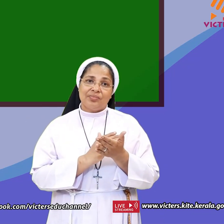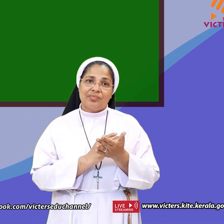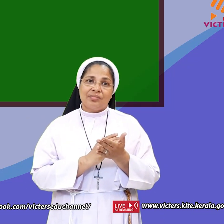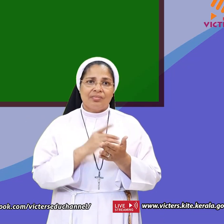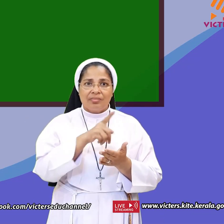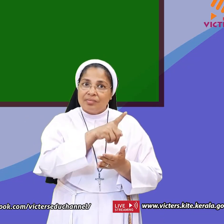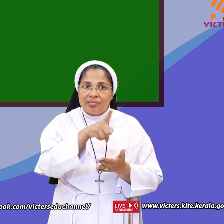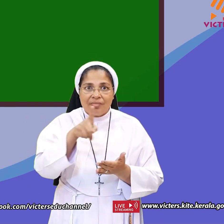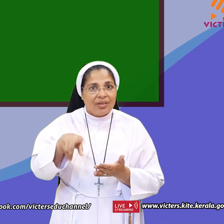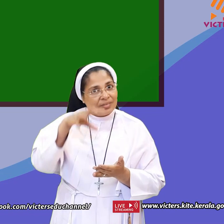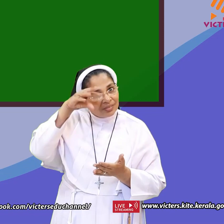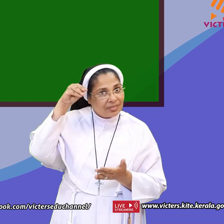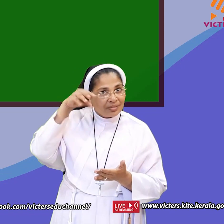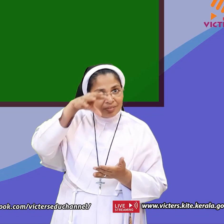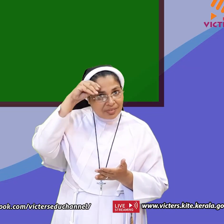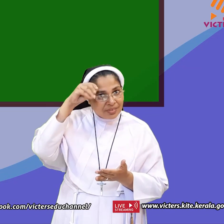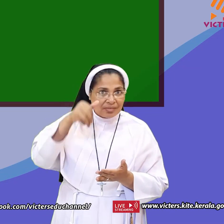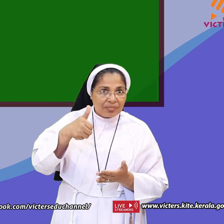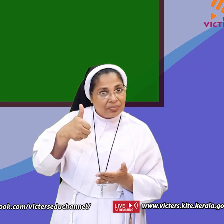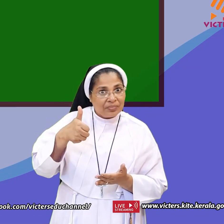നിങ്ങൾക്ക് ഗ്രഹിക്കാൻ കഴിഞ്ഞുവെന്ന്